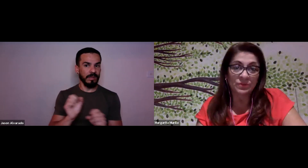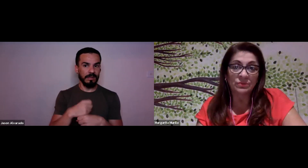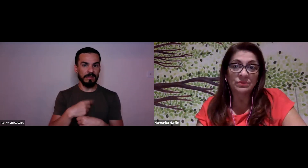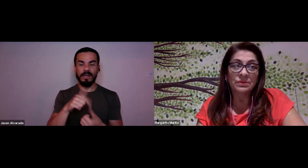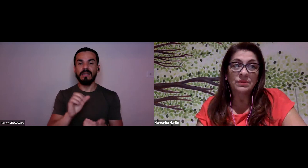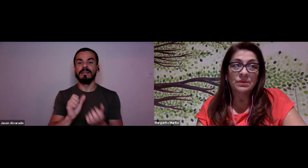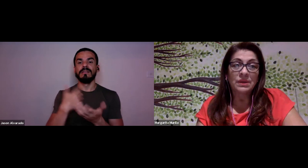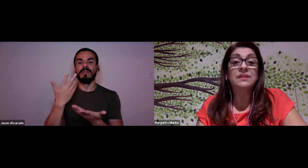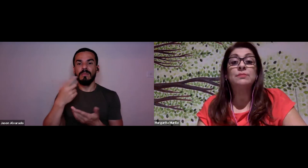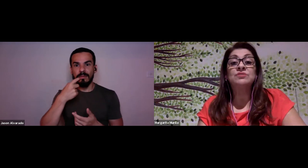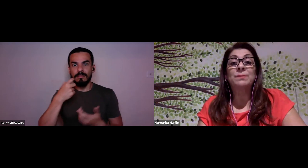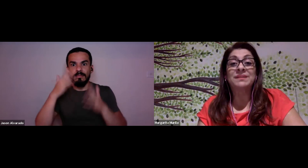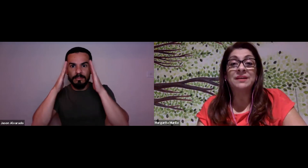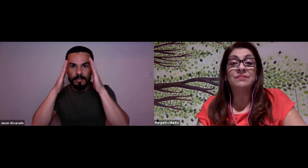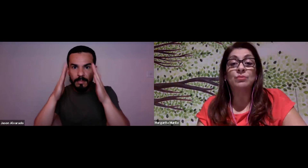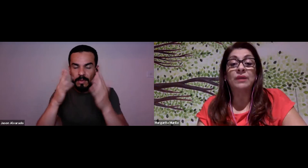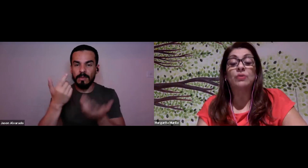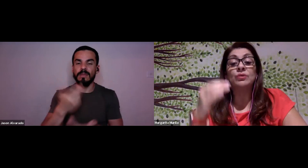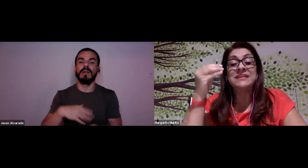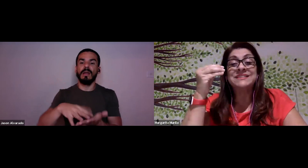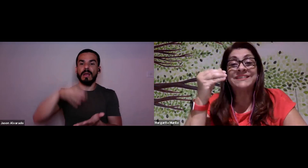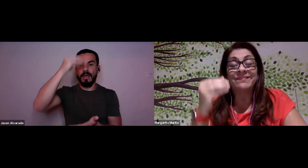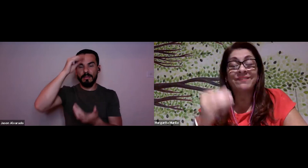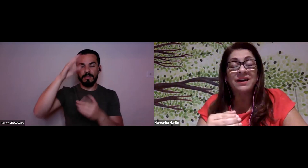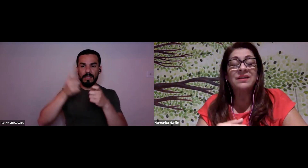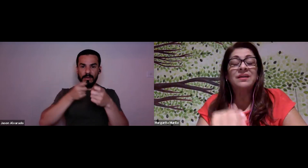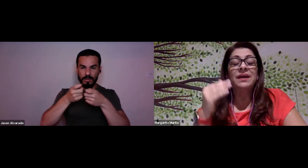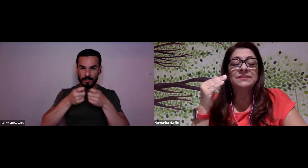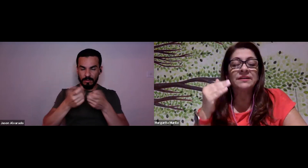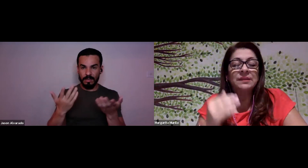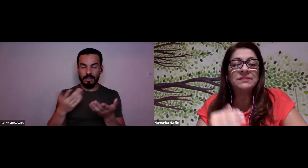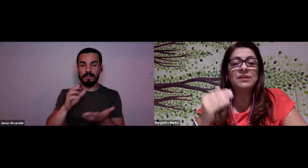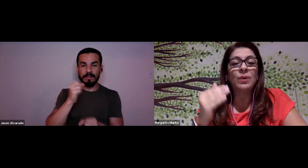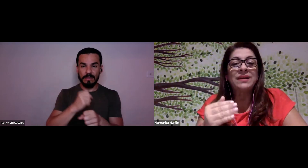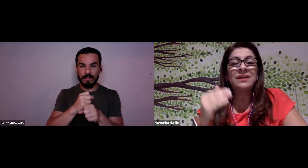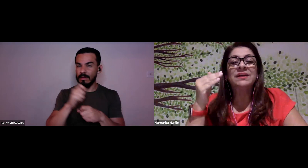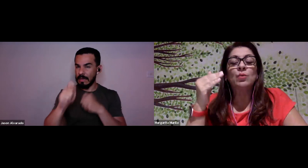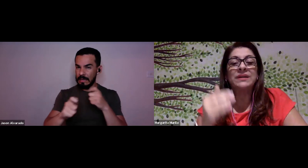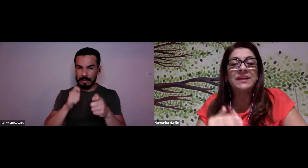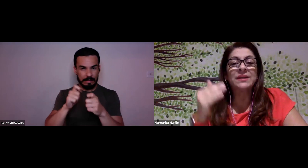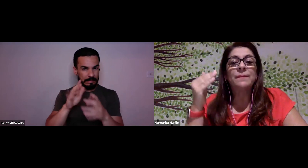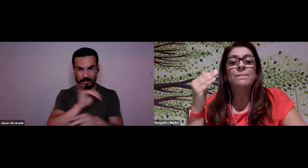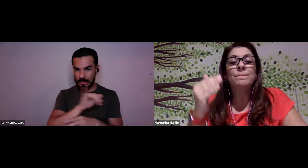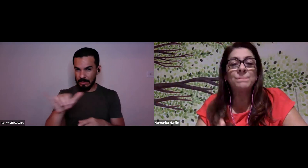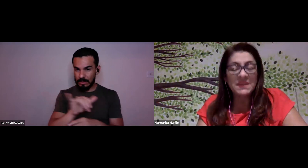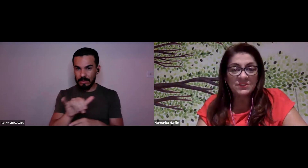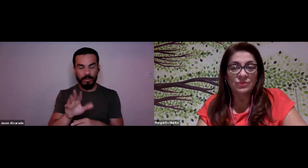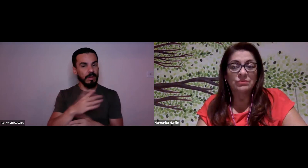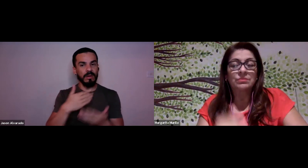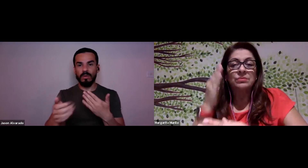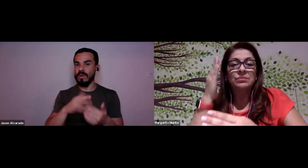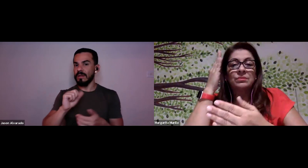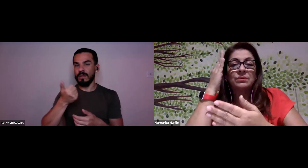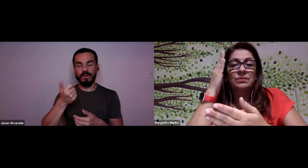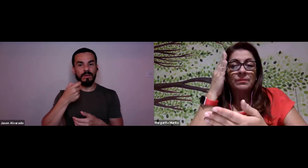convertir en obsesión y tenemos que aprender a regularlo y se trabaja Exactamente igual que cualquier vicio